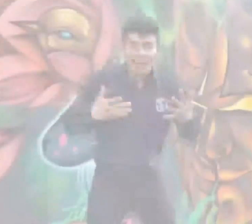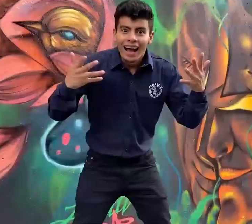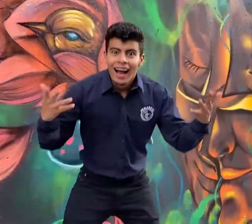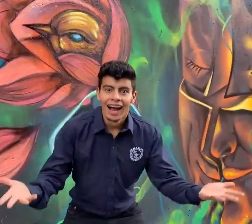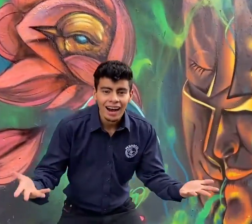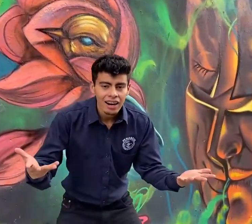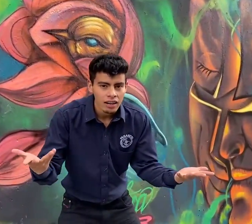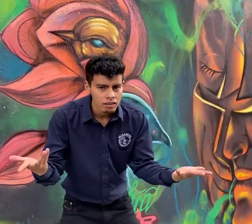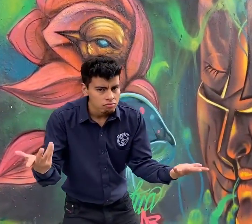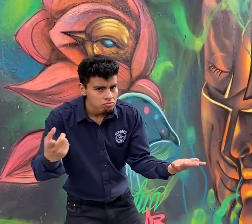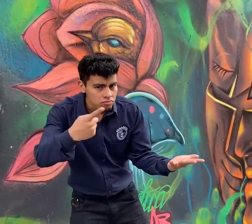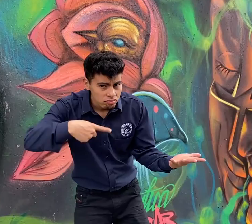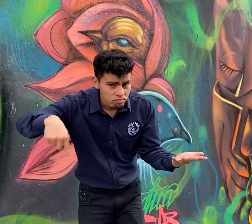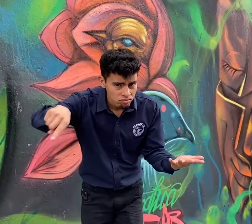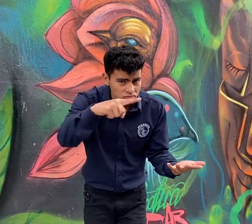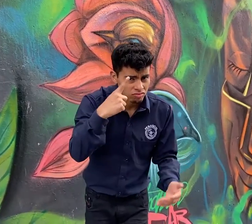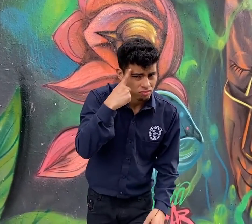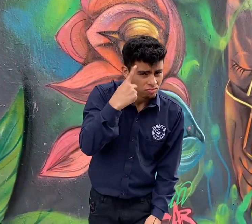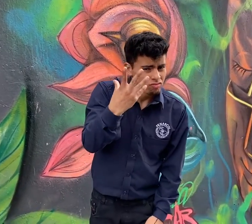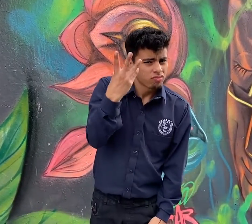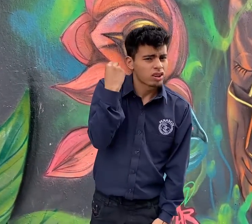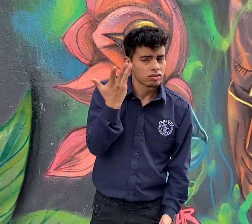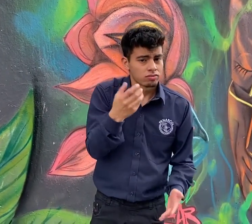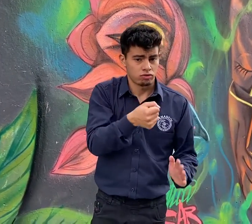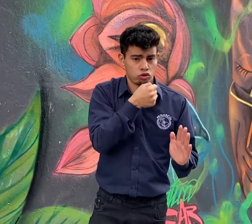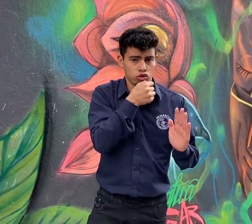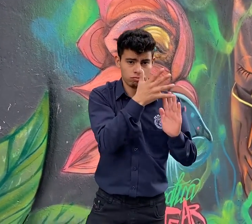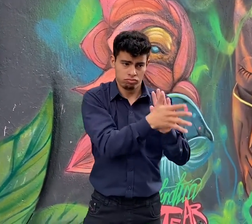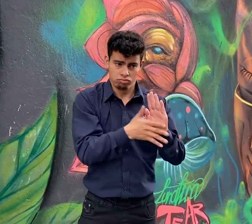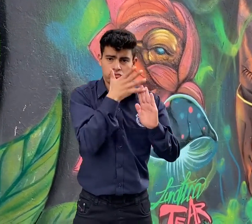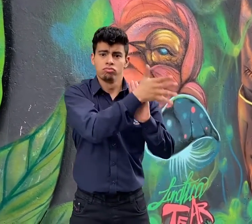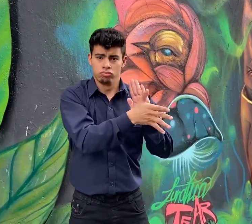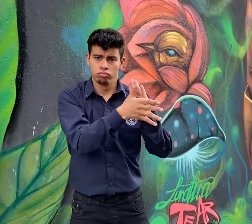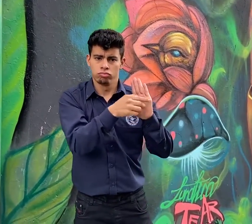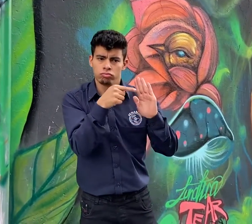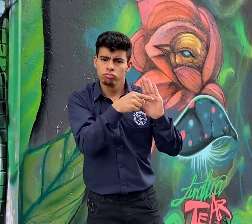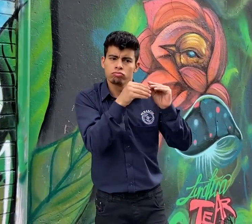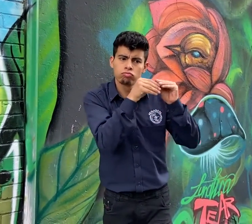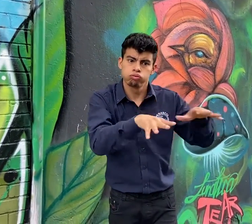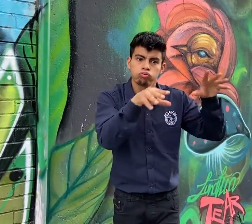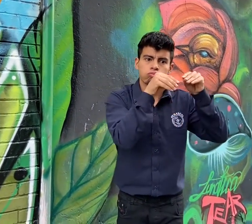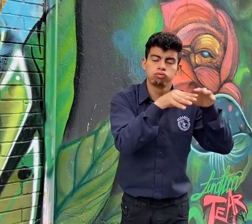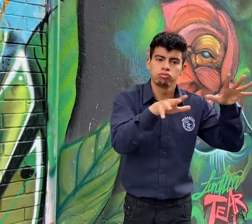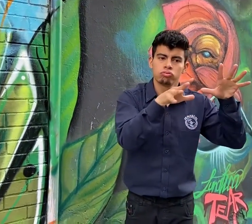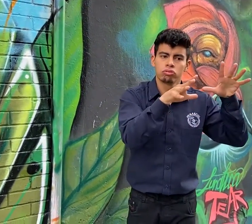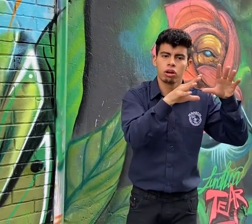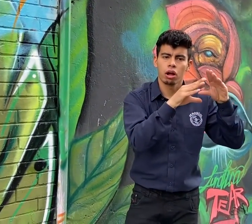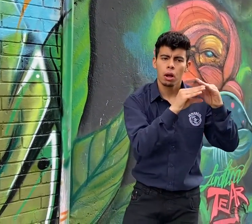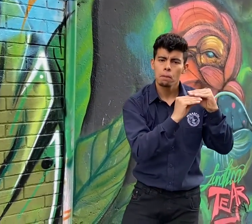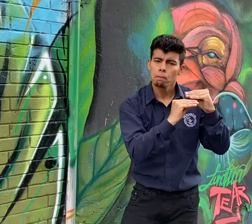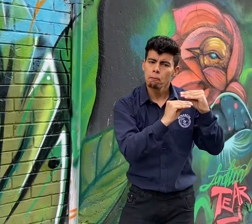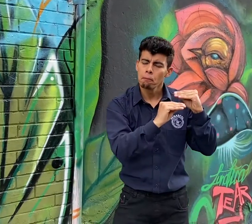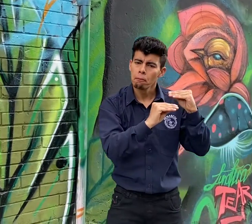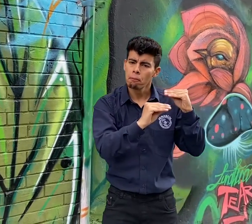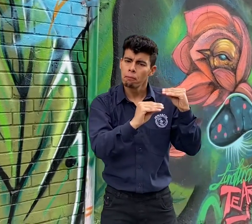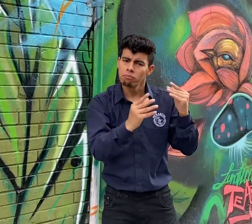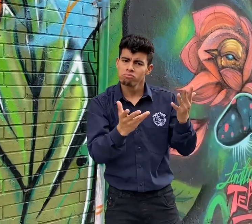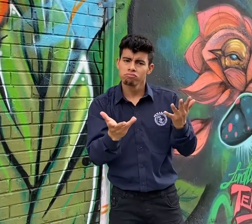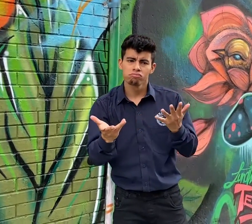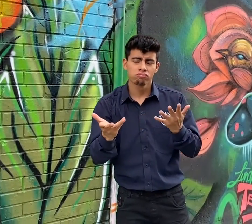Hey les hace falta las emisiones de notiseñales y les es extraño este silencio esta falta de información